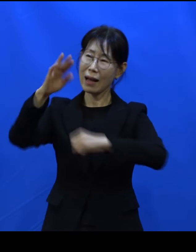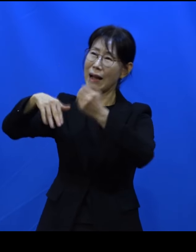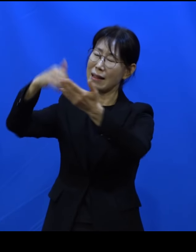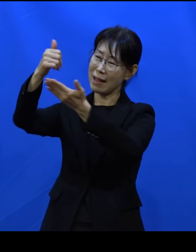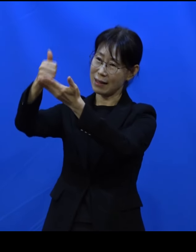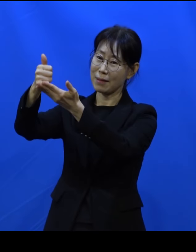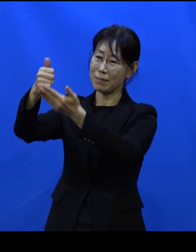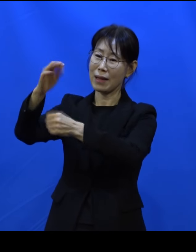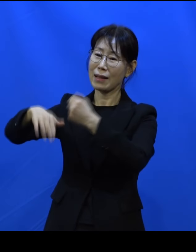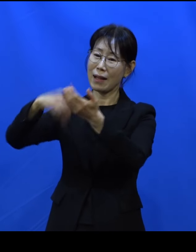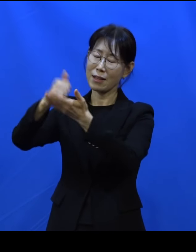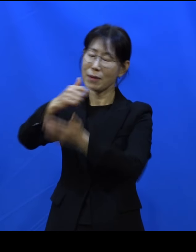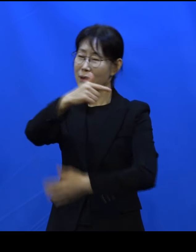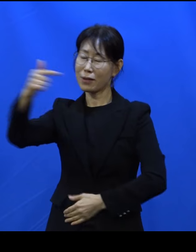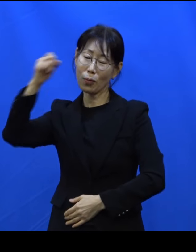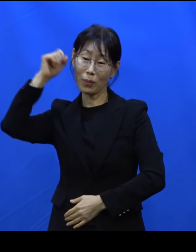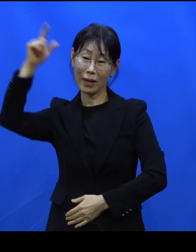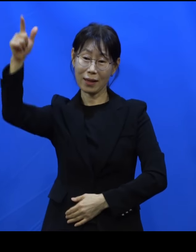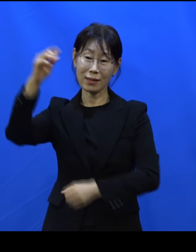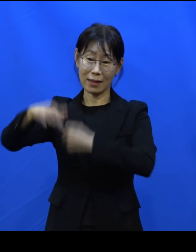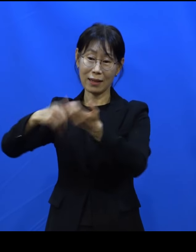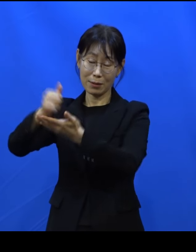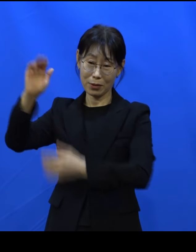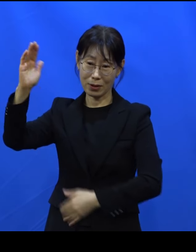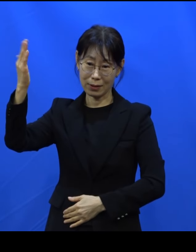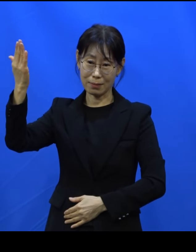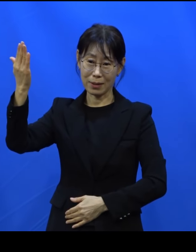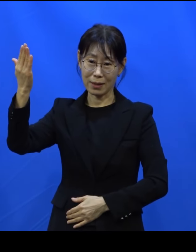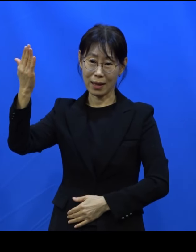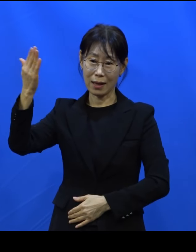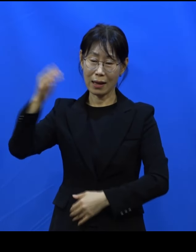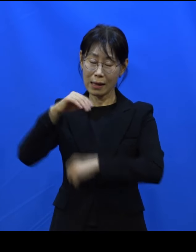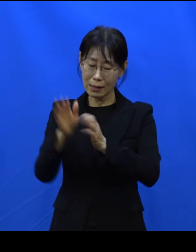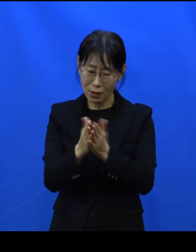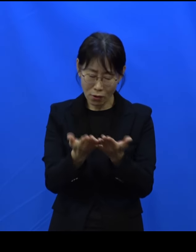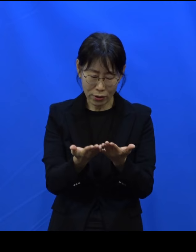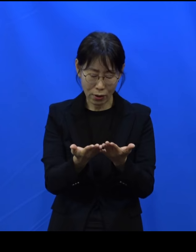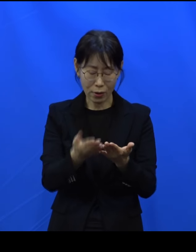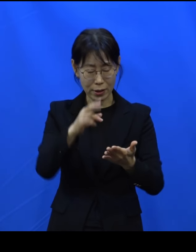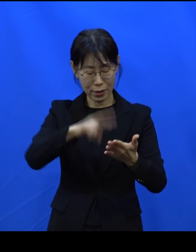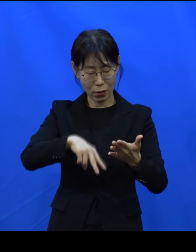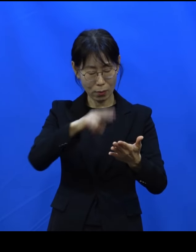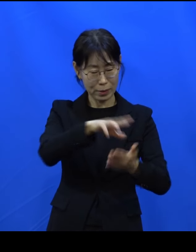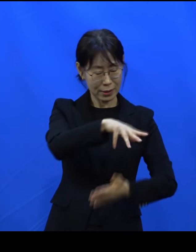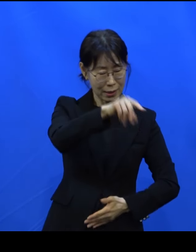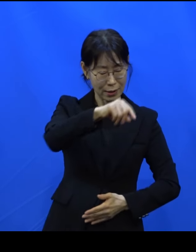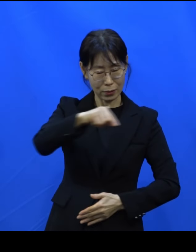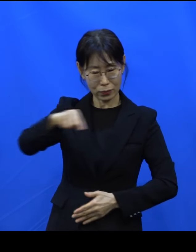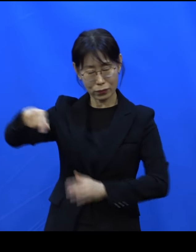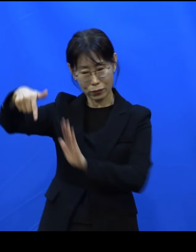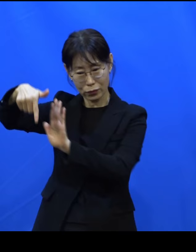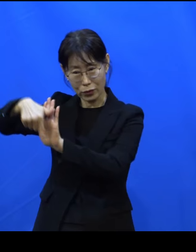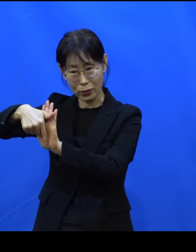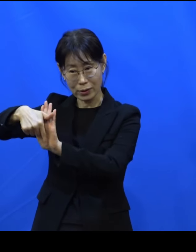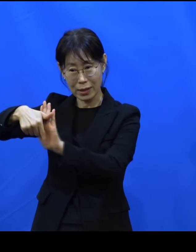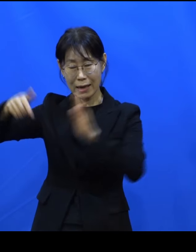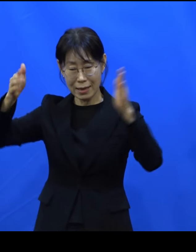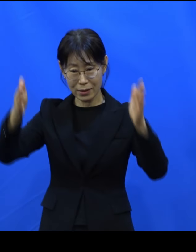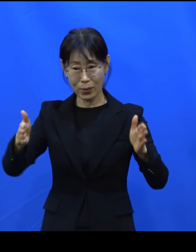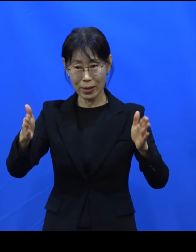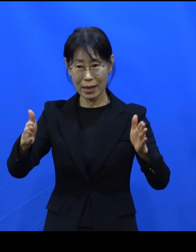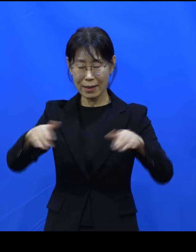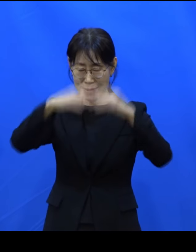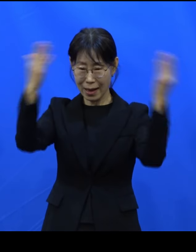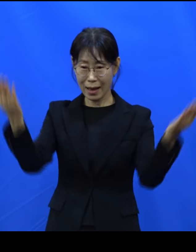모든 메시지들도 결국은 한 분으로만 집약이 돼요. 창세기부터 요한계시록까지 읽고 우리 리딩